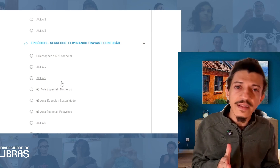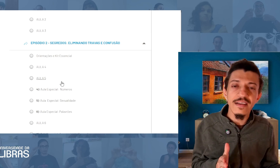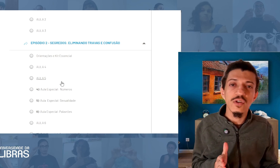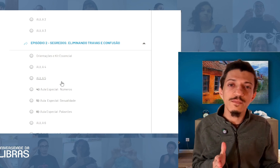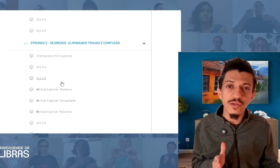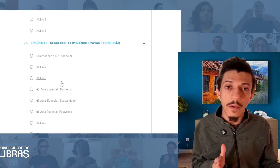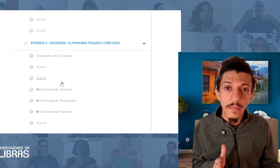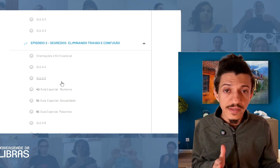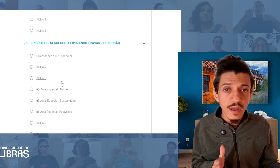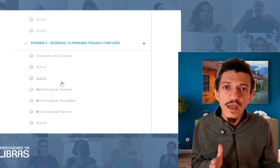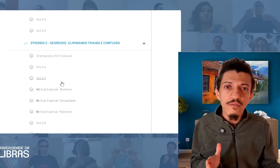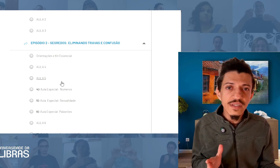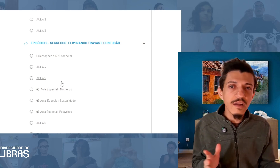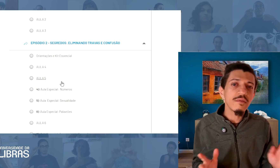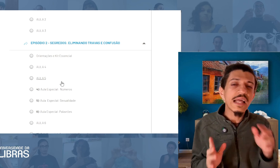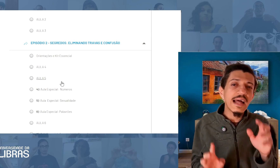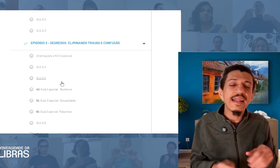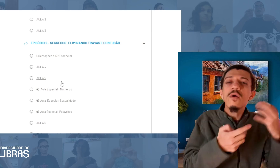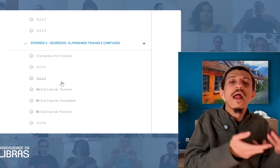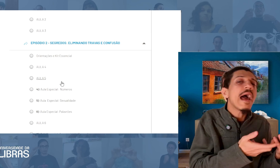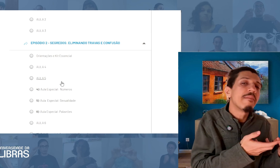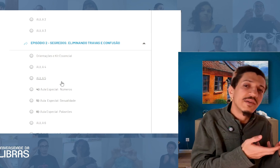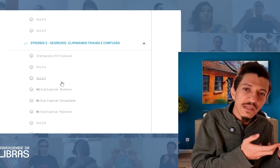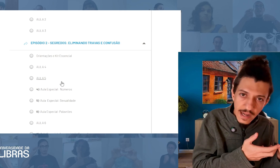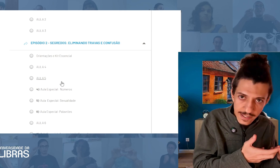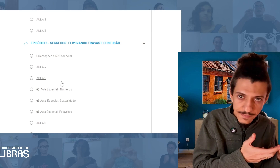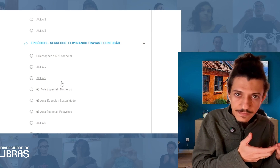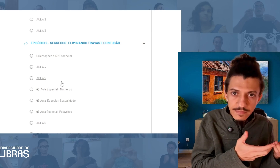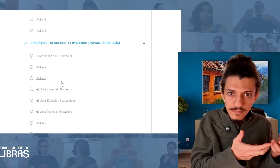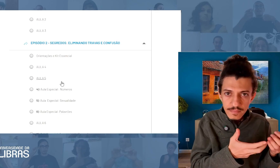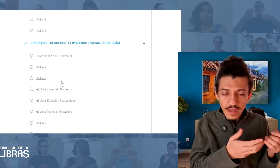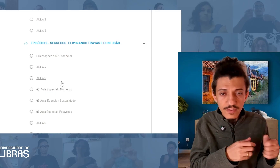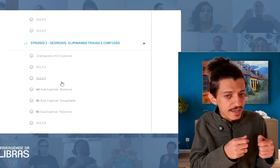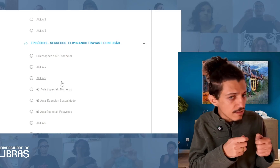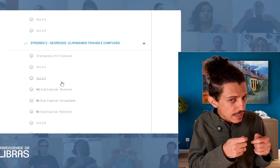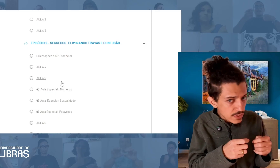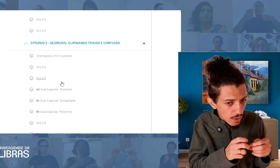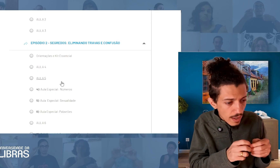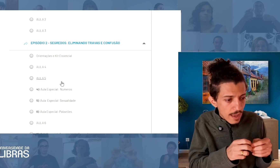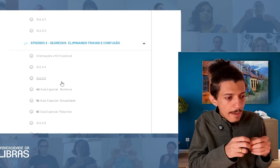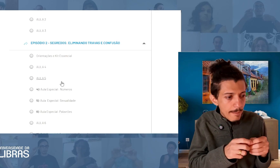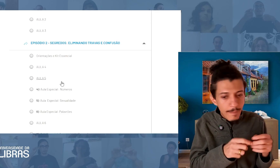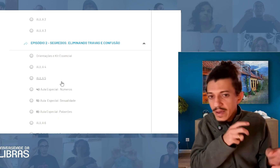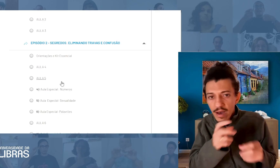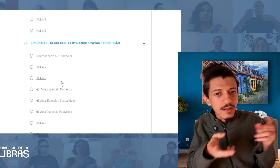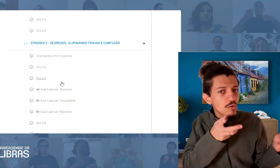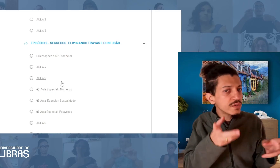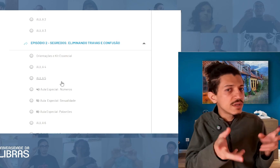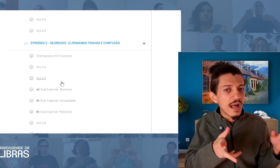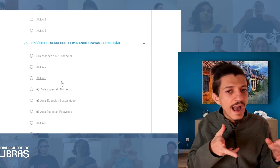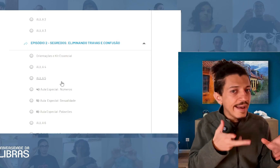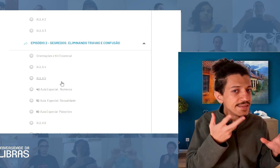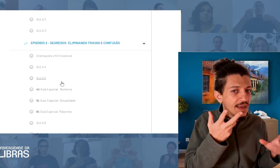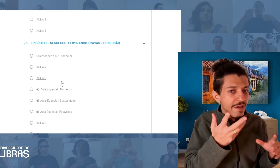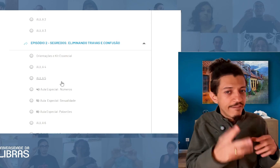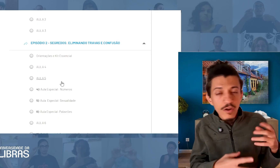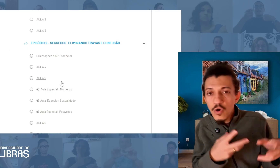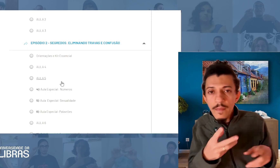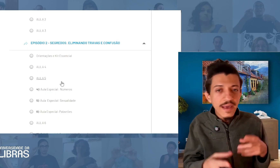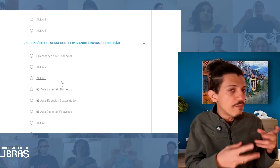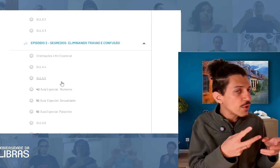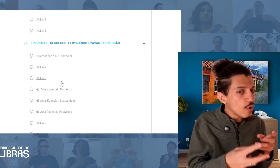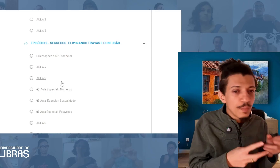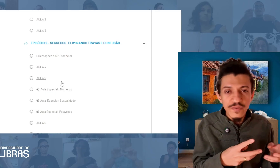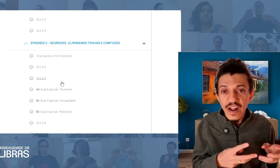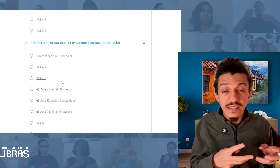minhas orientações passo a passo, você não está na decoreba de sinais. Você não está só pegando alguns sinais, vendo como